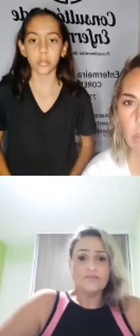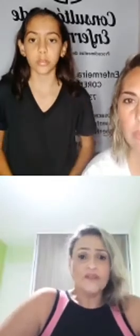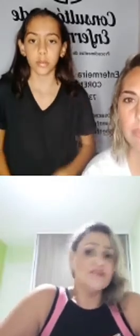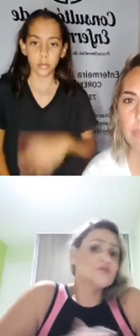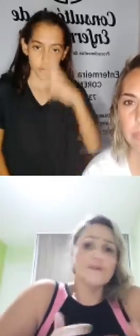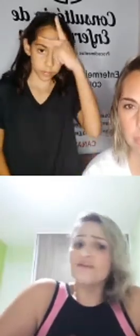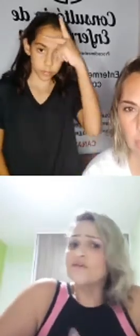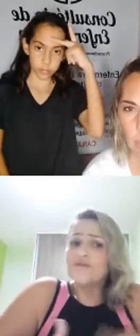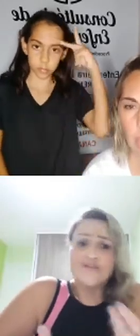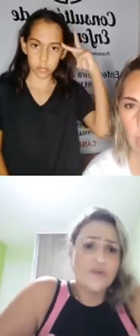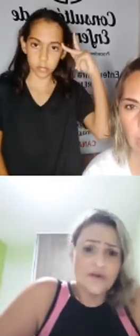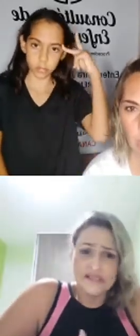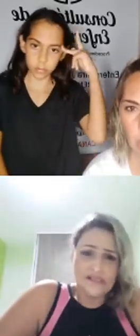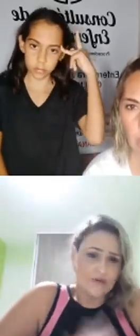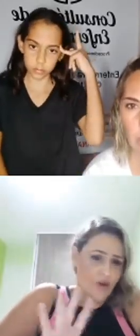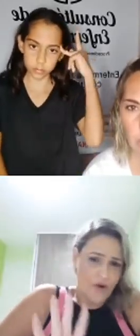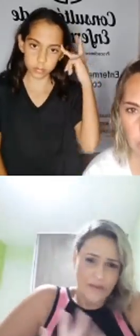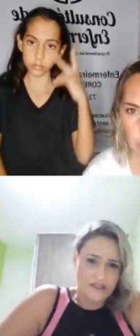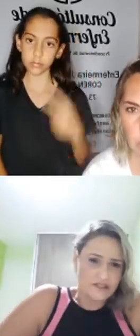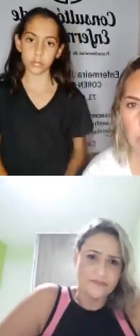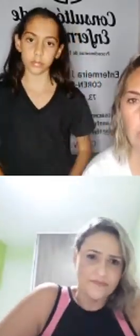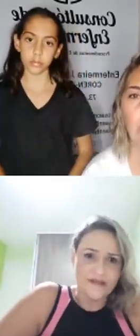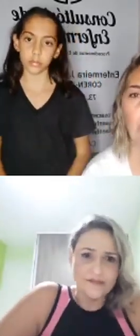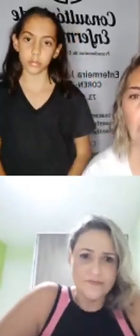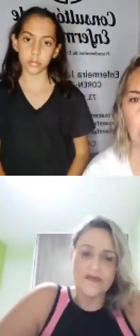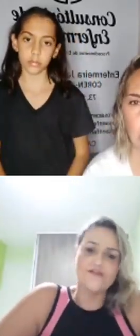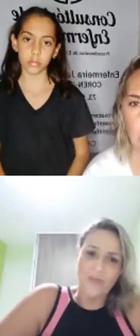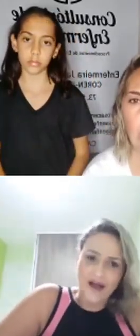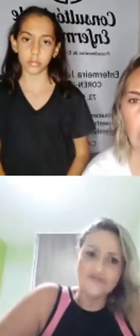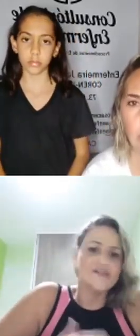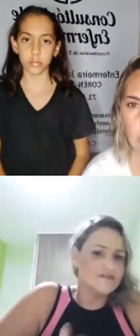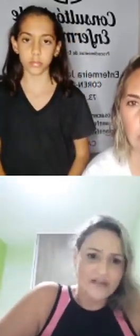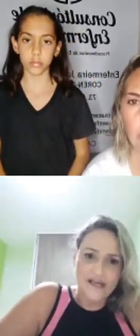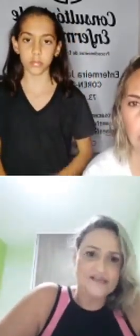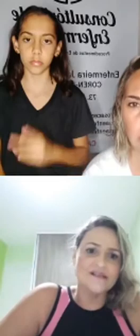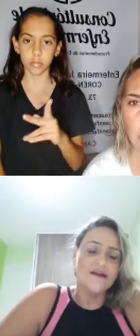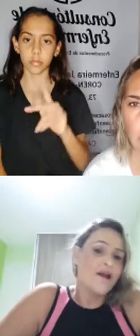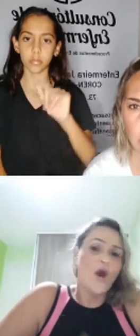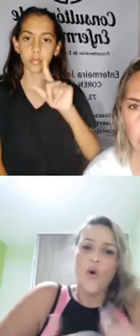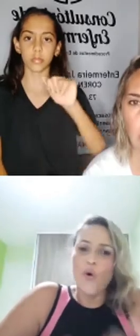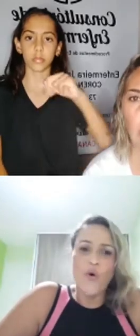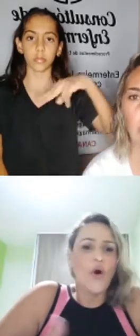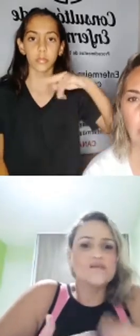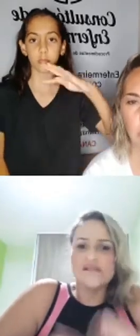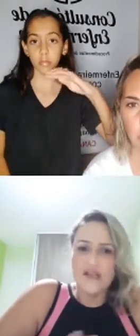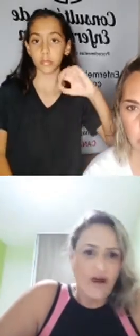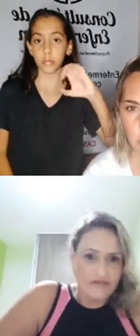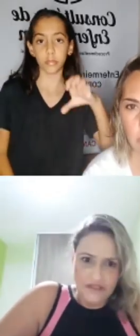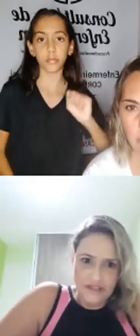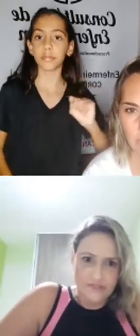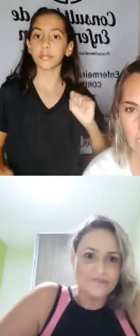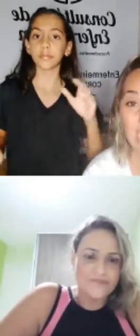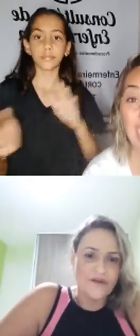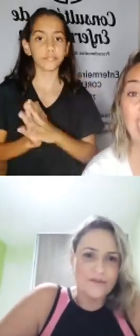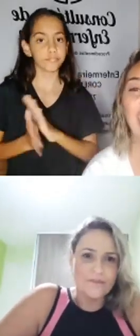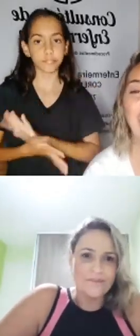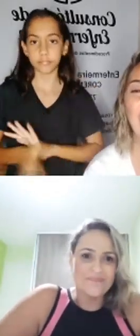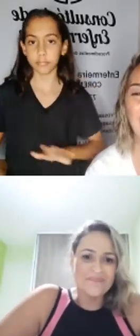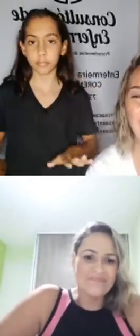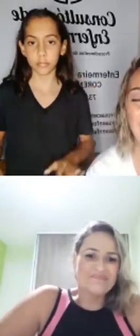E os plantões continuam acontecendo normalmente, né? Porque os partos acontecem com ou sem Covid,